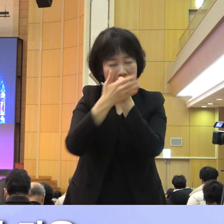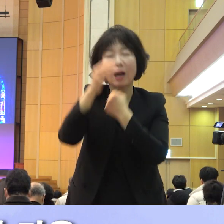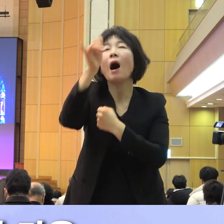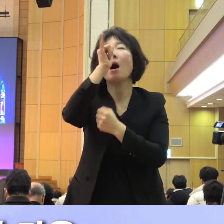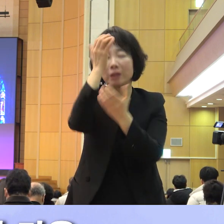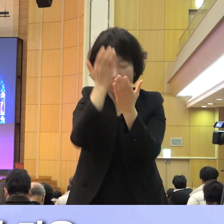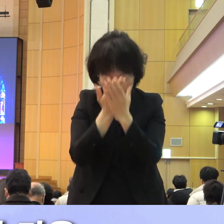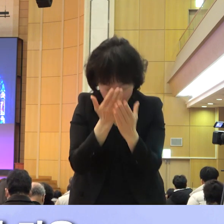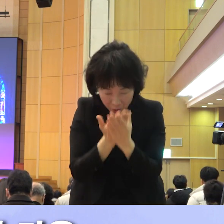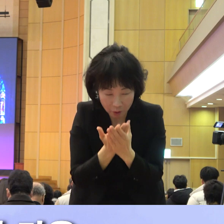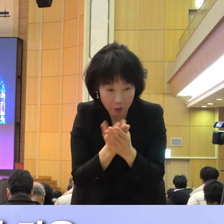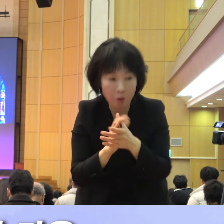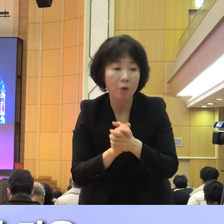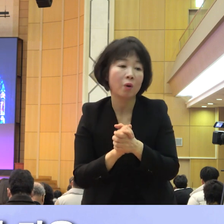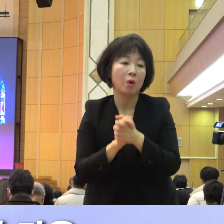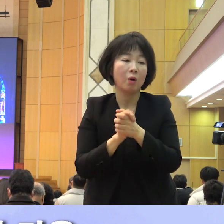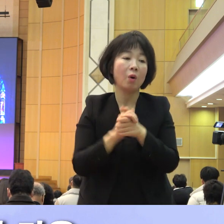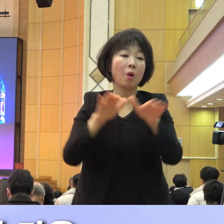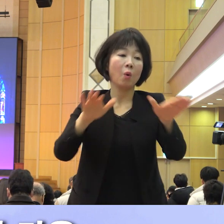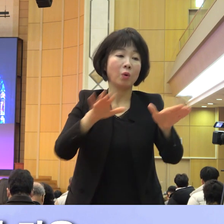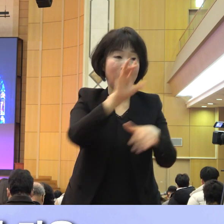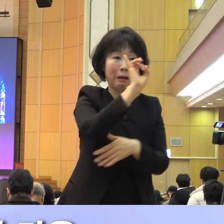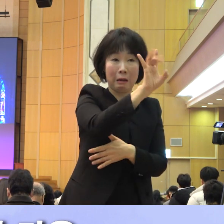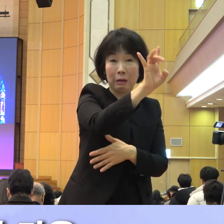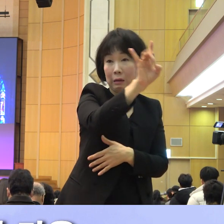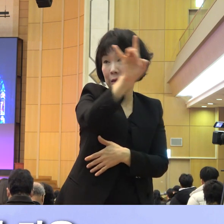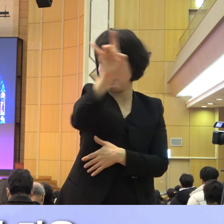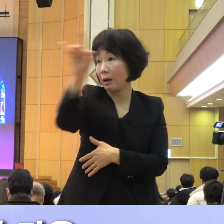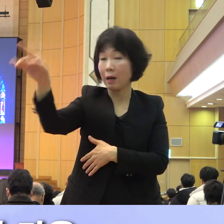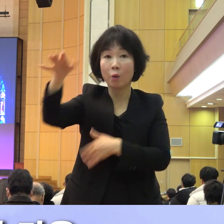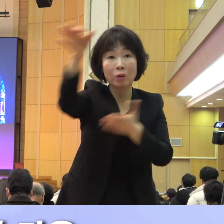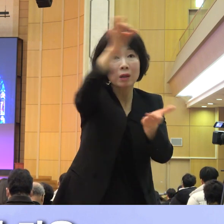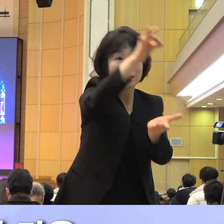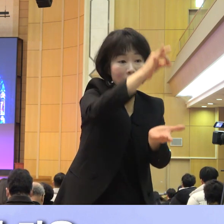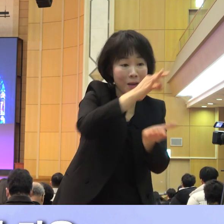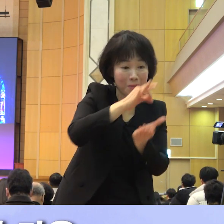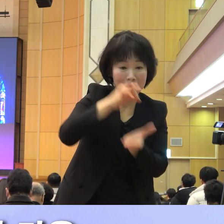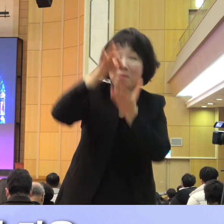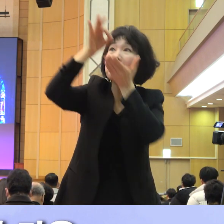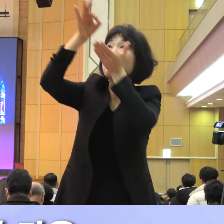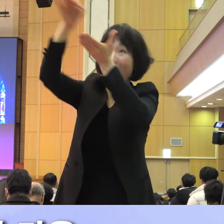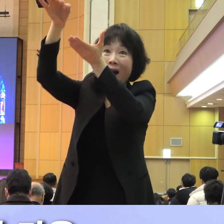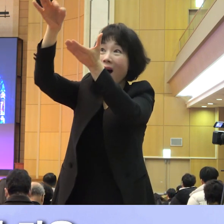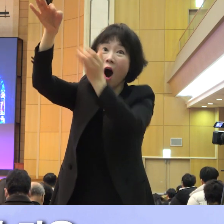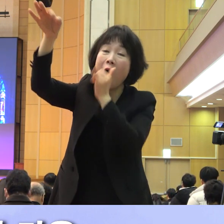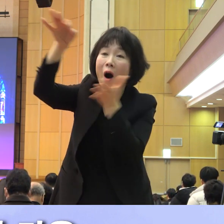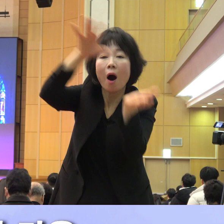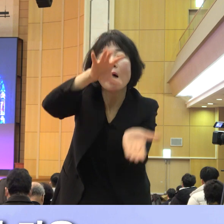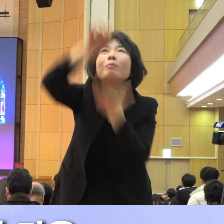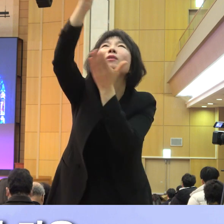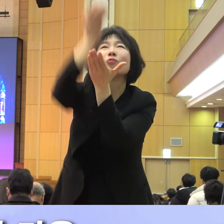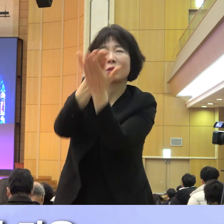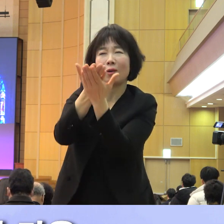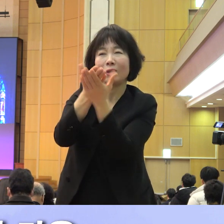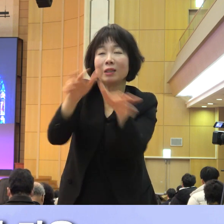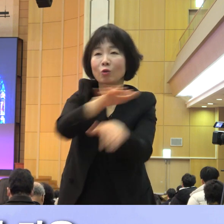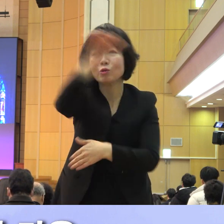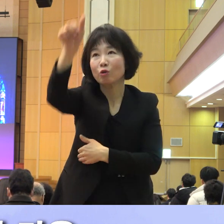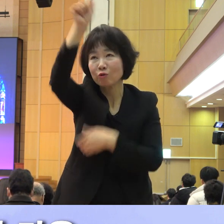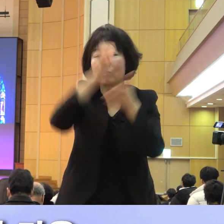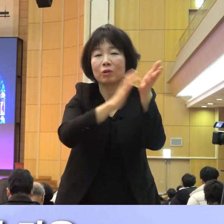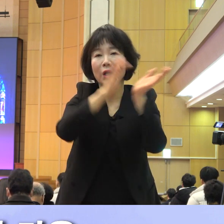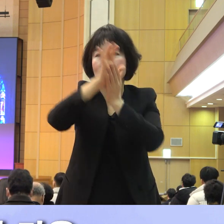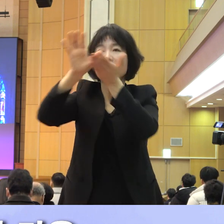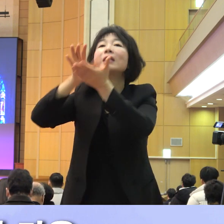있게 하여 주옵소서. 오늘 드린 예물 위에 축복하시고 연락해 주옵소서. 이제는 우리 주